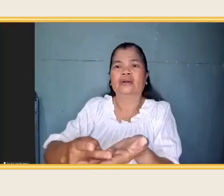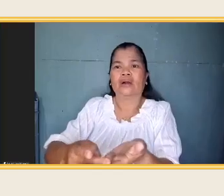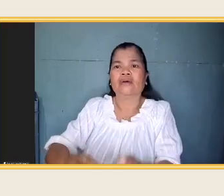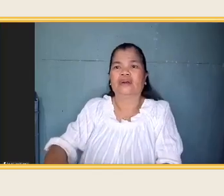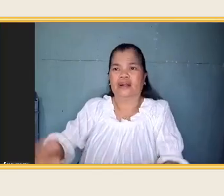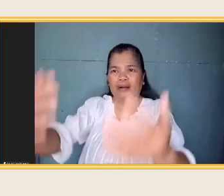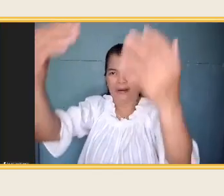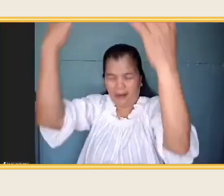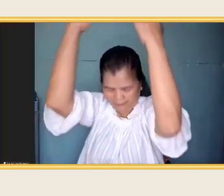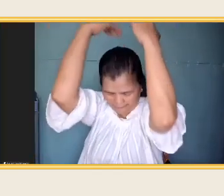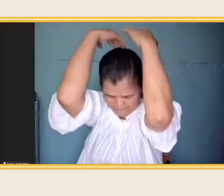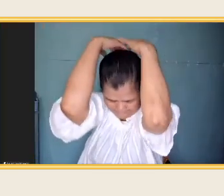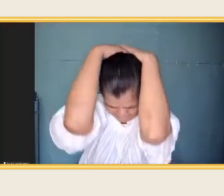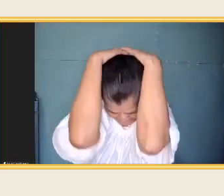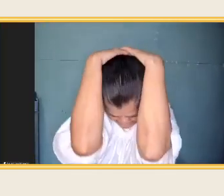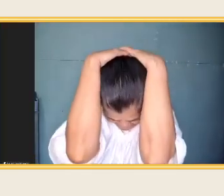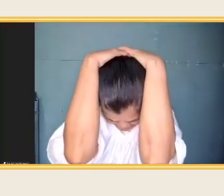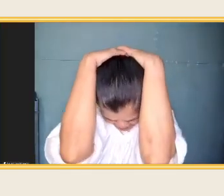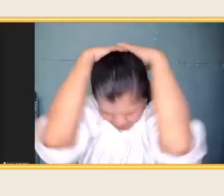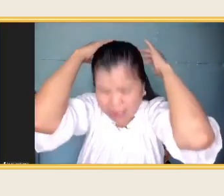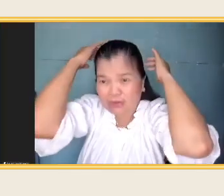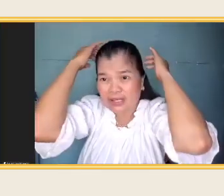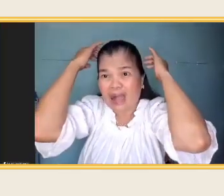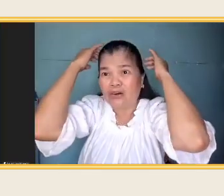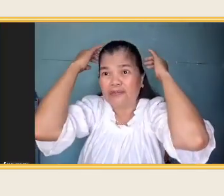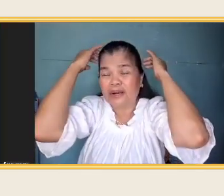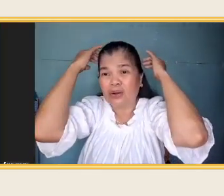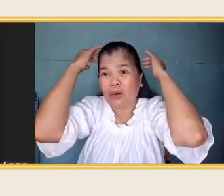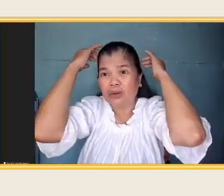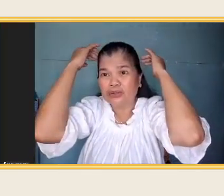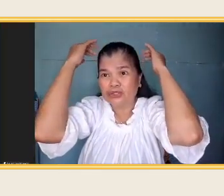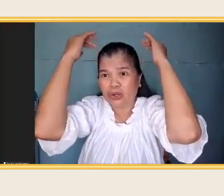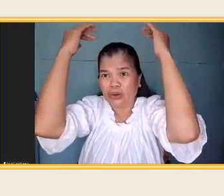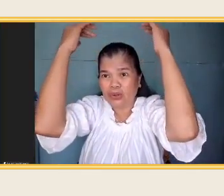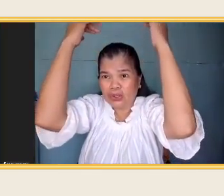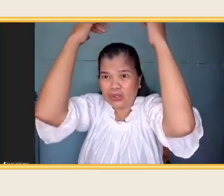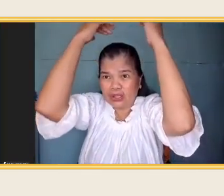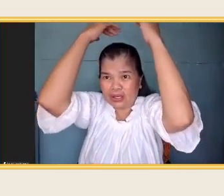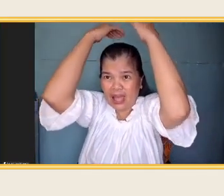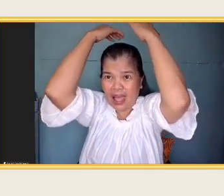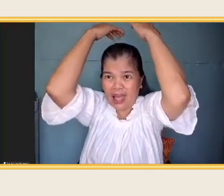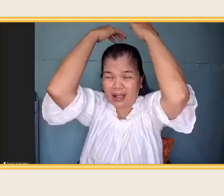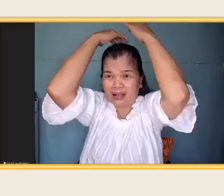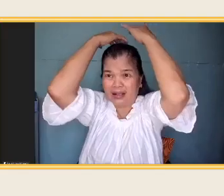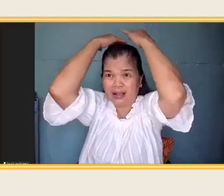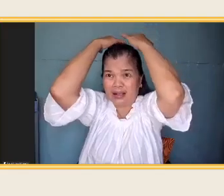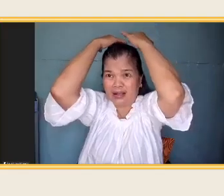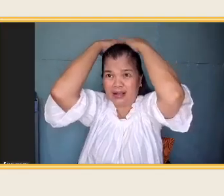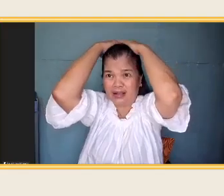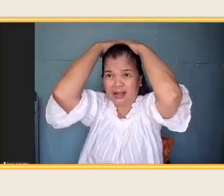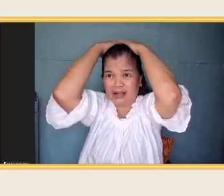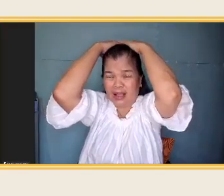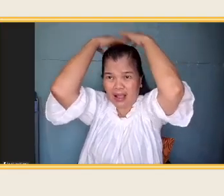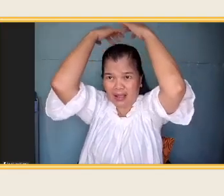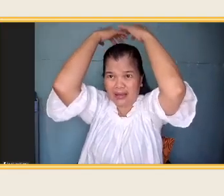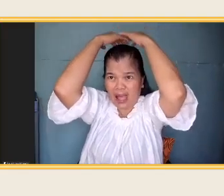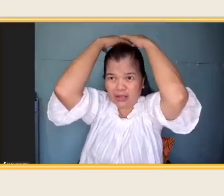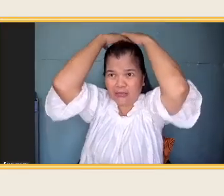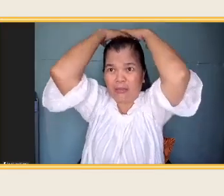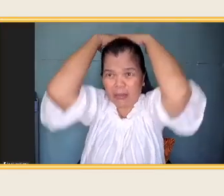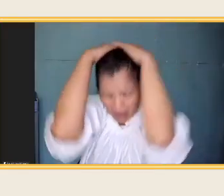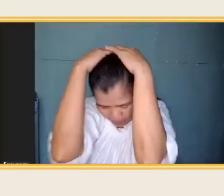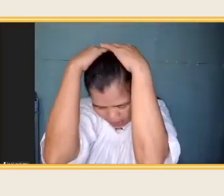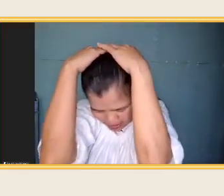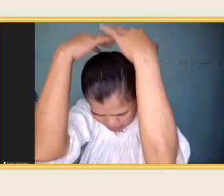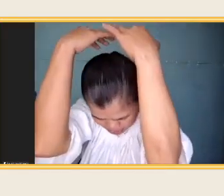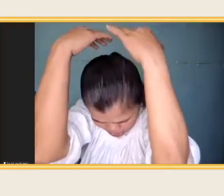Or cover. Di ba yung duck, cover, and hold? So, duck, duck,